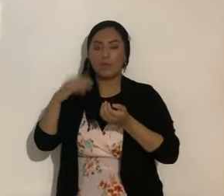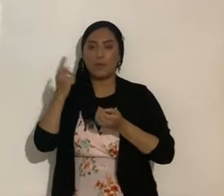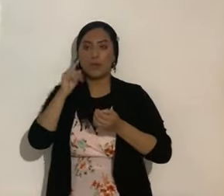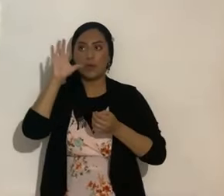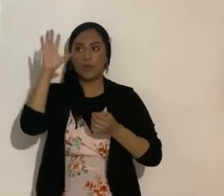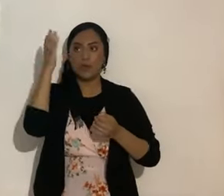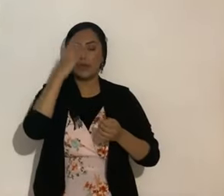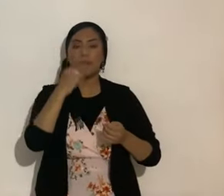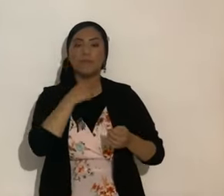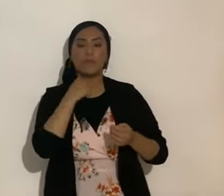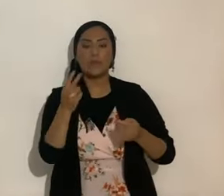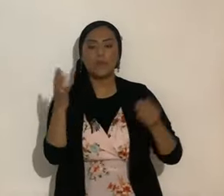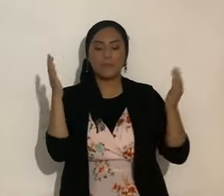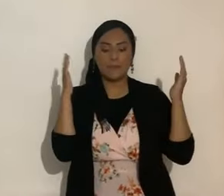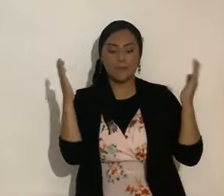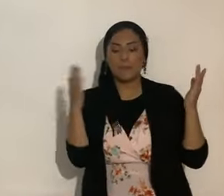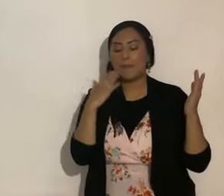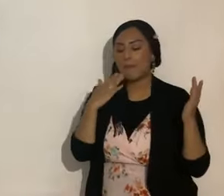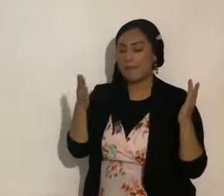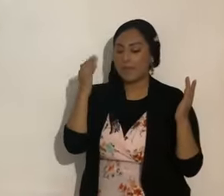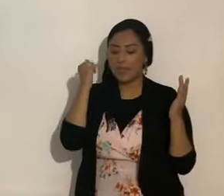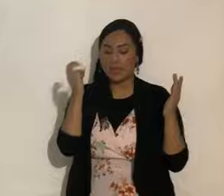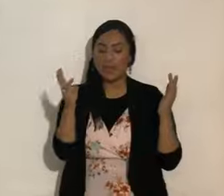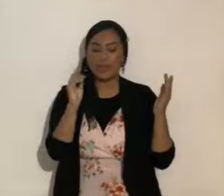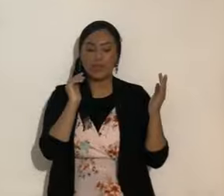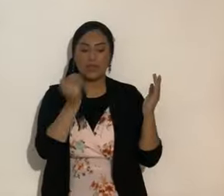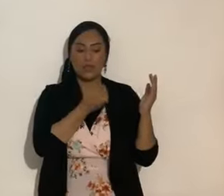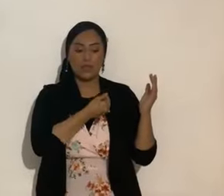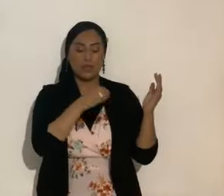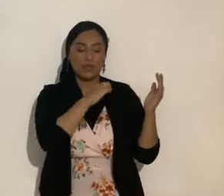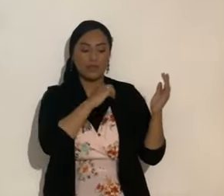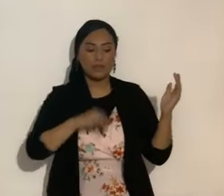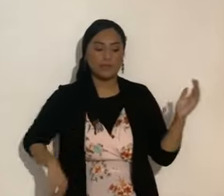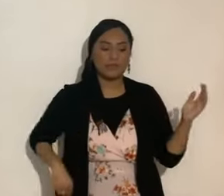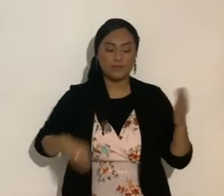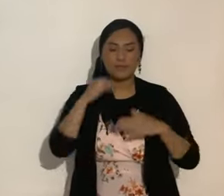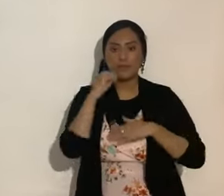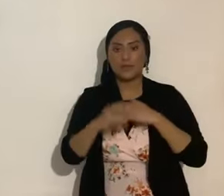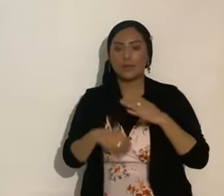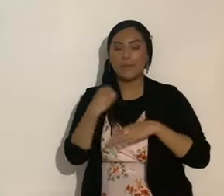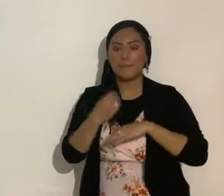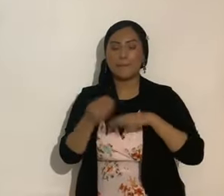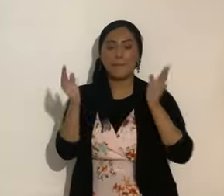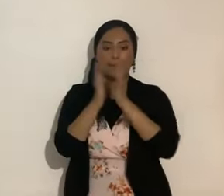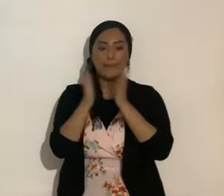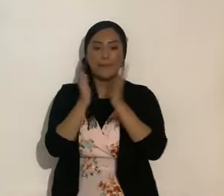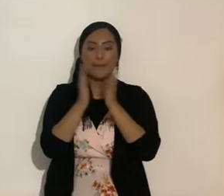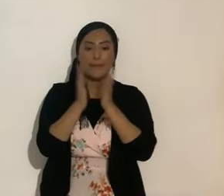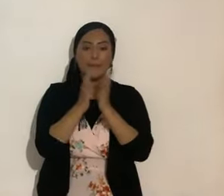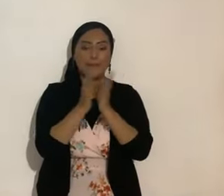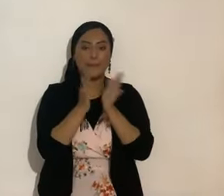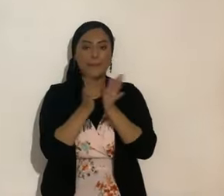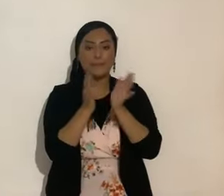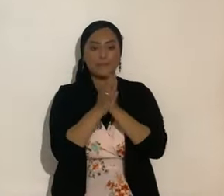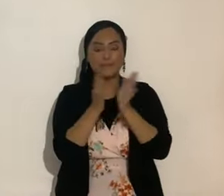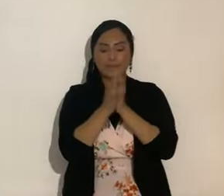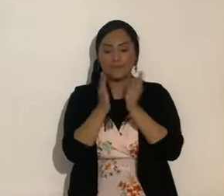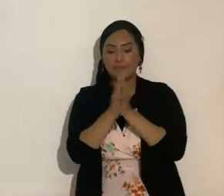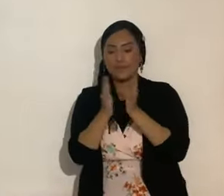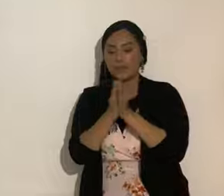tu preciosa voz. Toda gama ya son nuestro Mesías, omen, beomen, y aplaudimos porque es fiesta y estamos